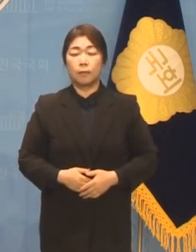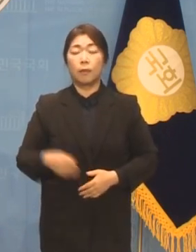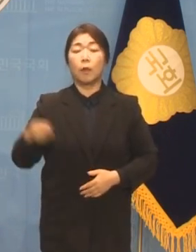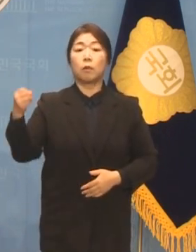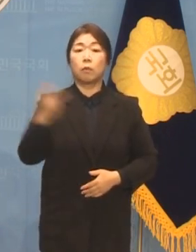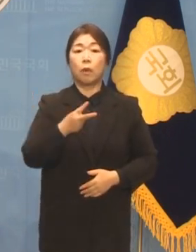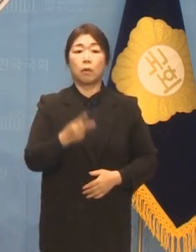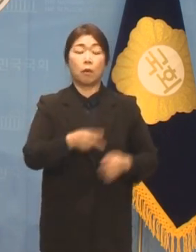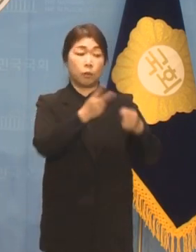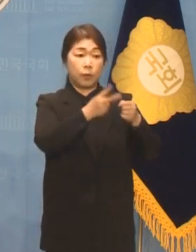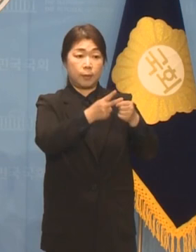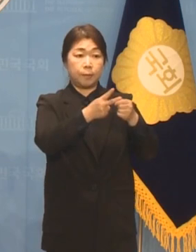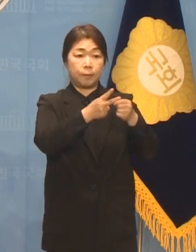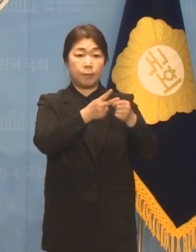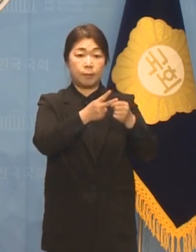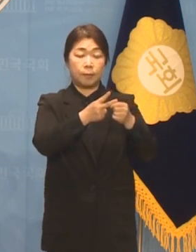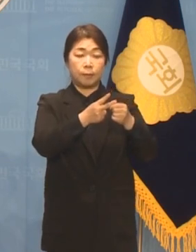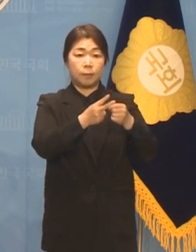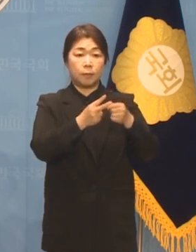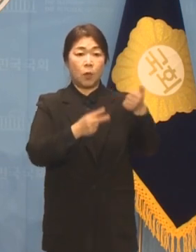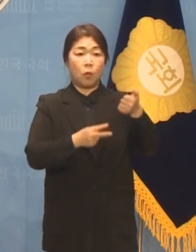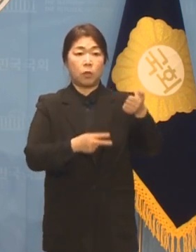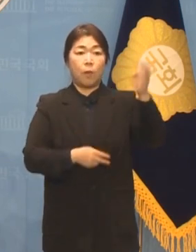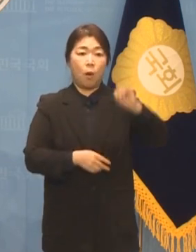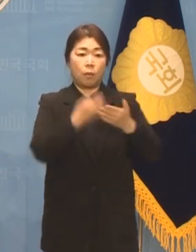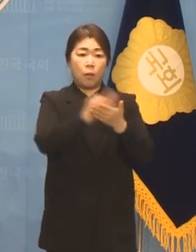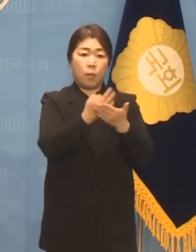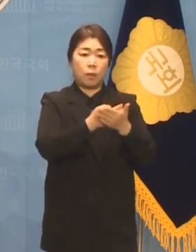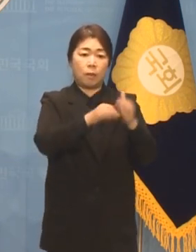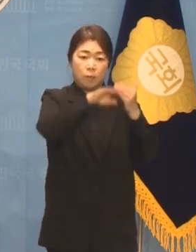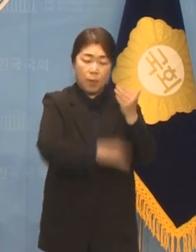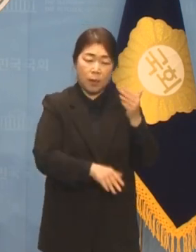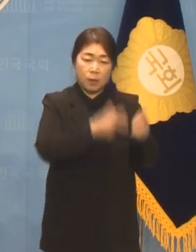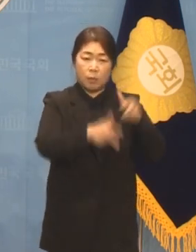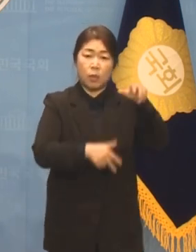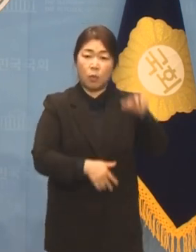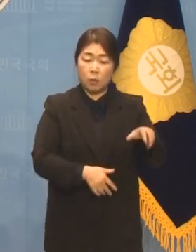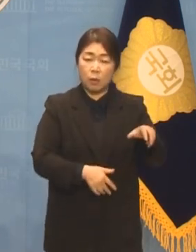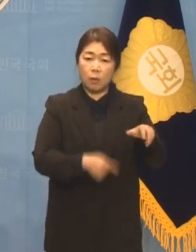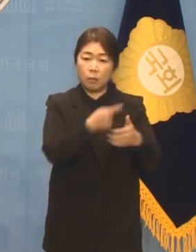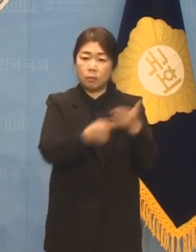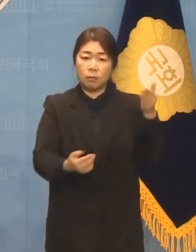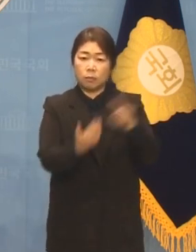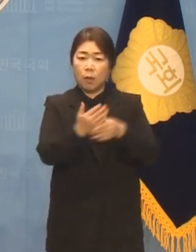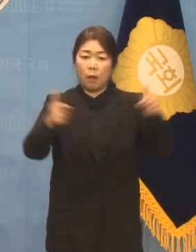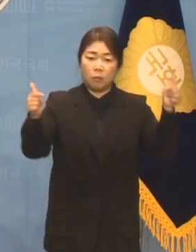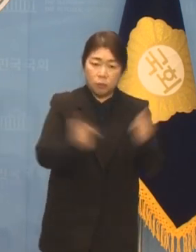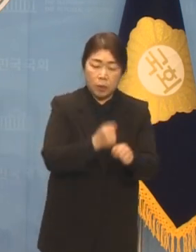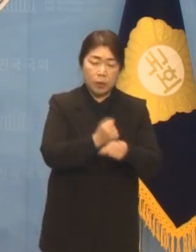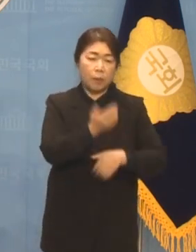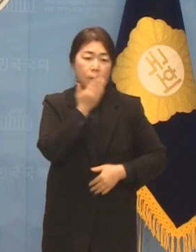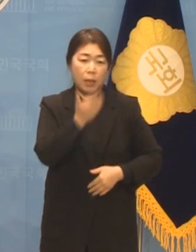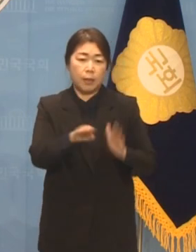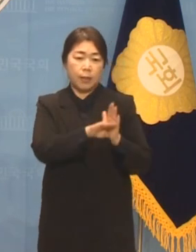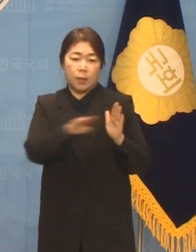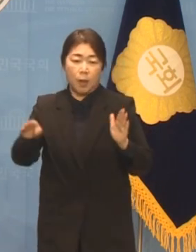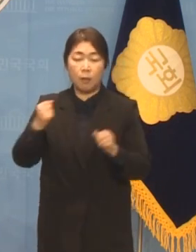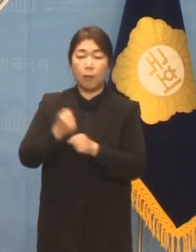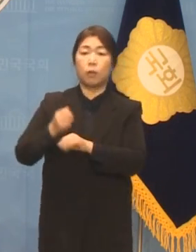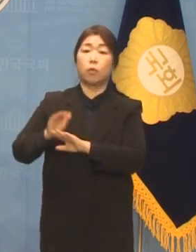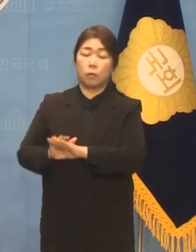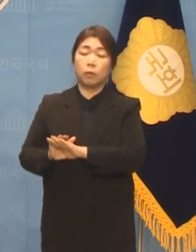또한 두 번째로 50억 미만 사업장의 중대재해를 획기적으로 감축할 수 있는 기반을 마련할 수